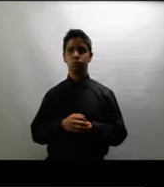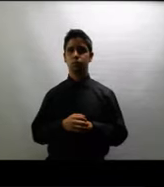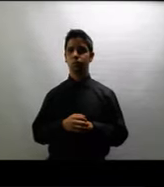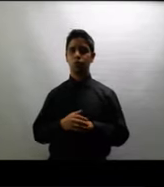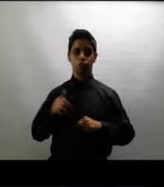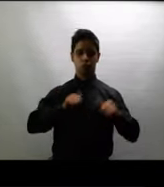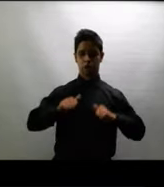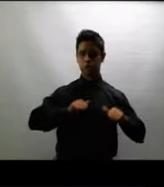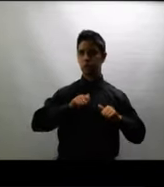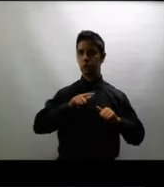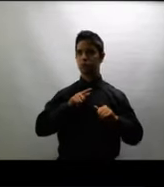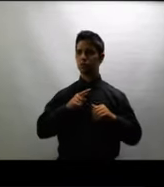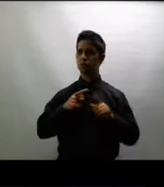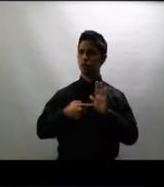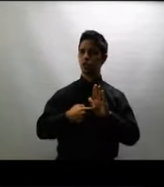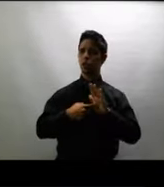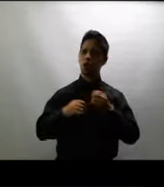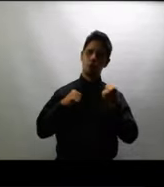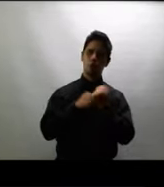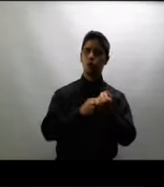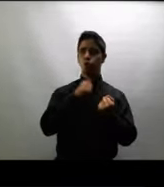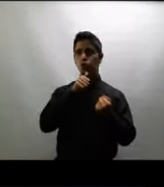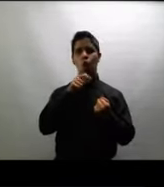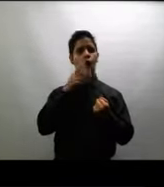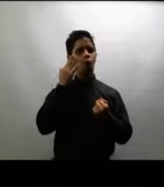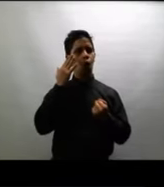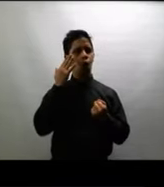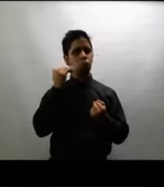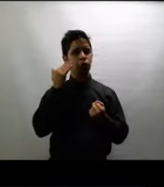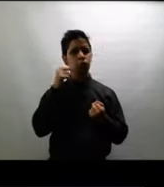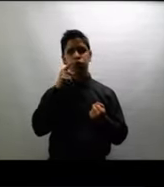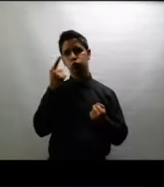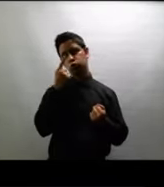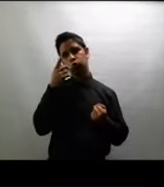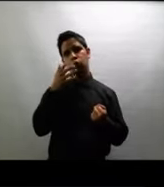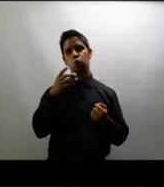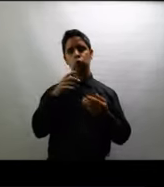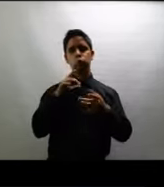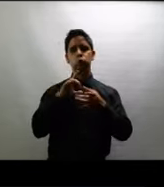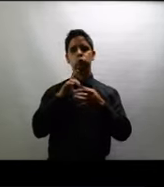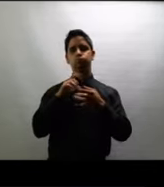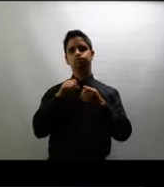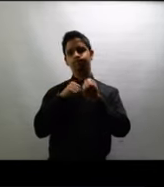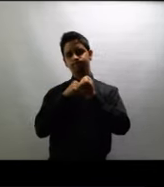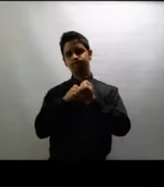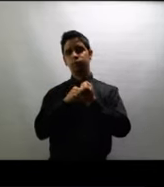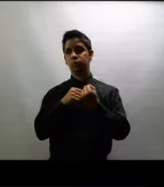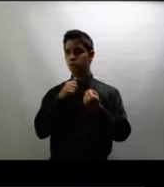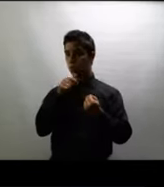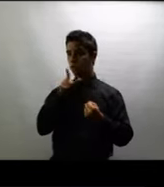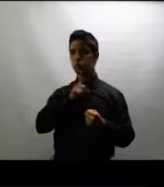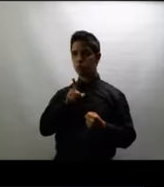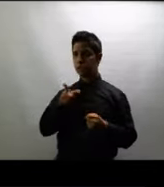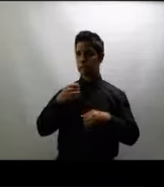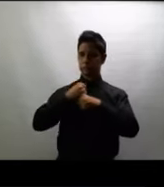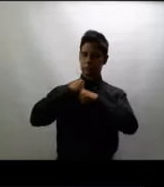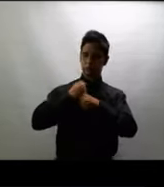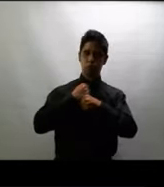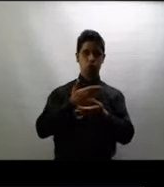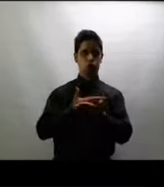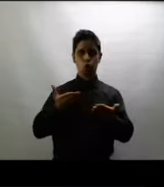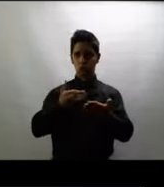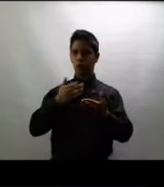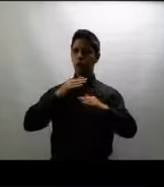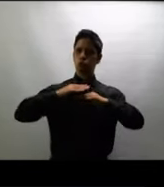pero no por solidaridad, sino porque sencillamente se está produciendo y es bueno. Un resultado de primera, que a